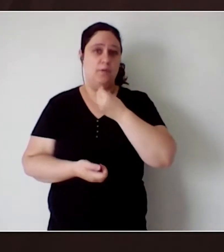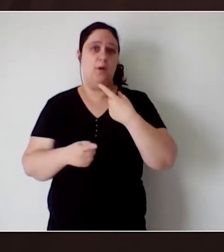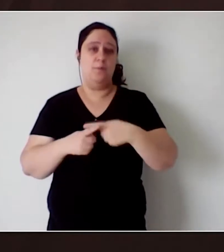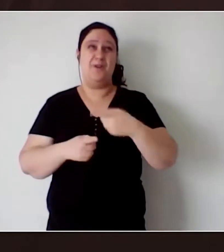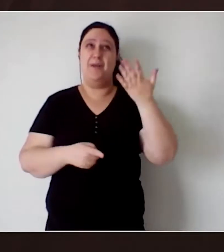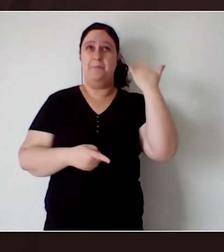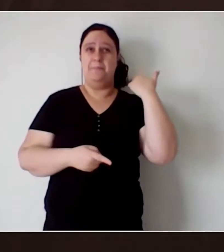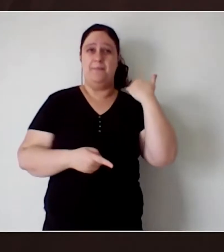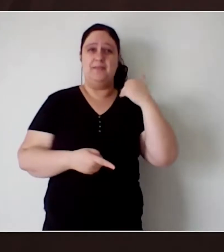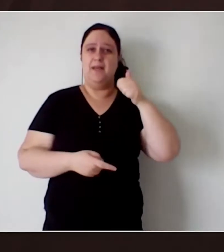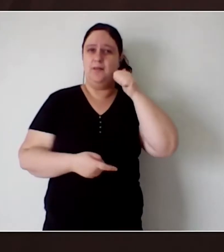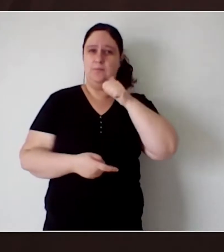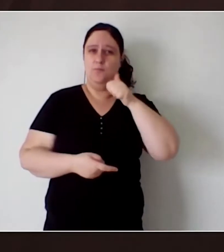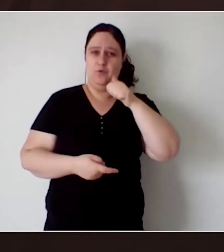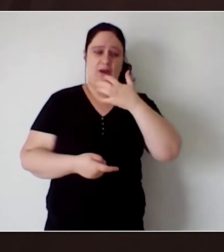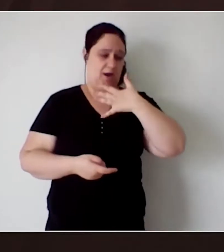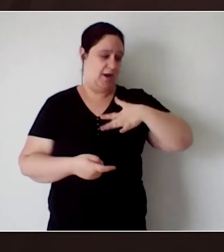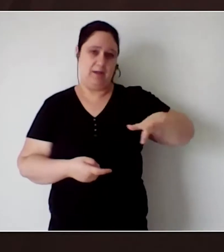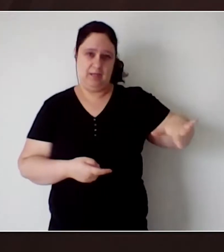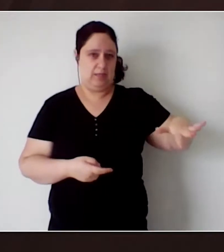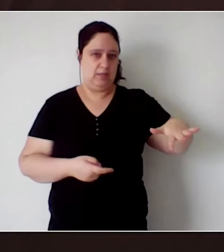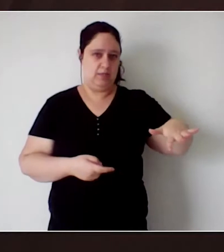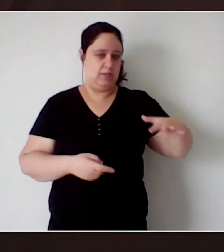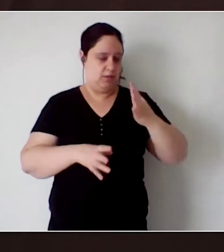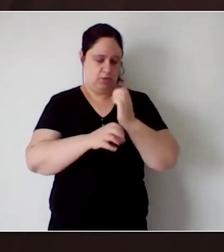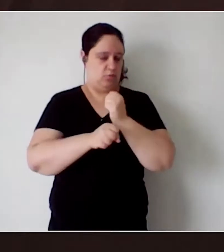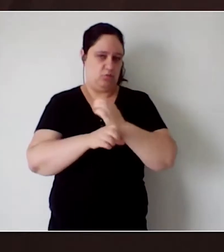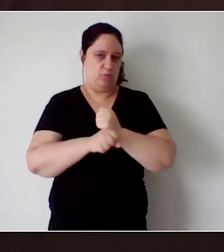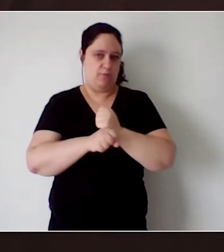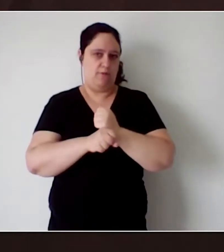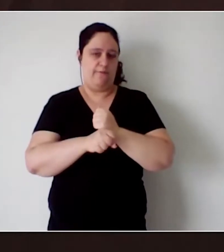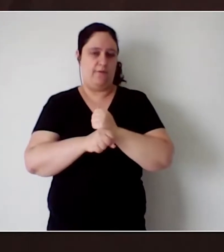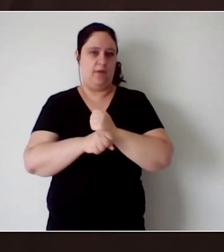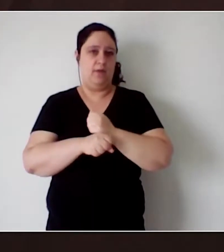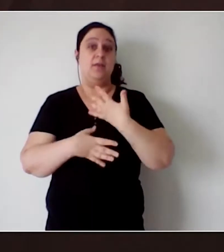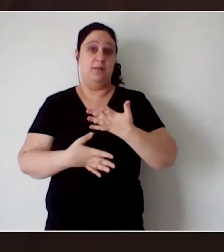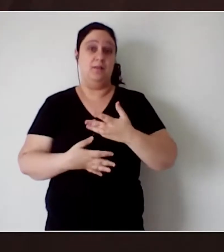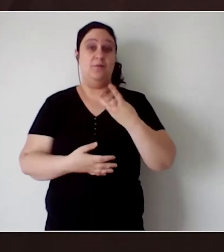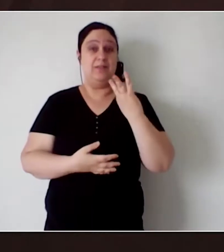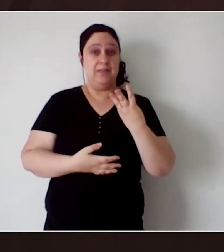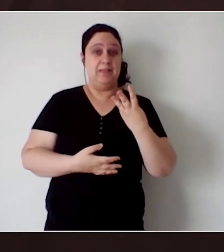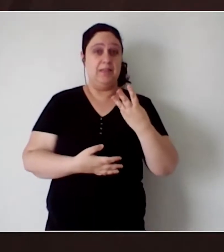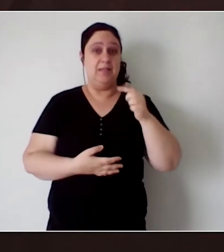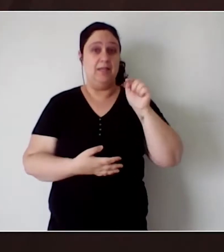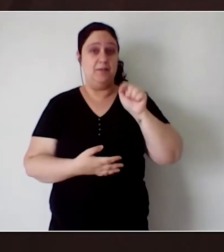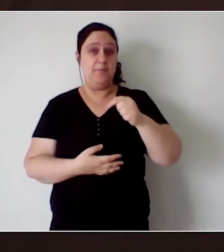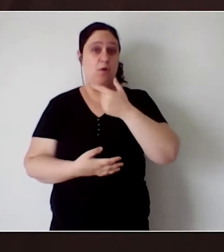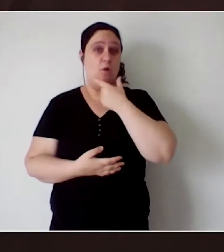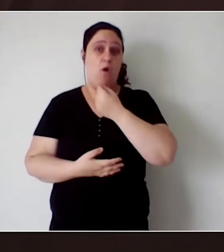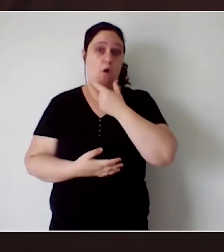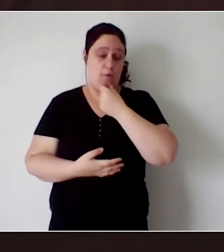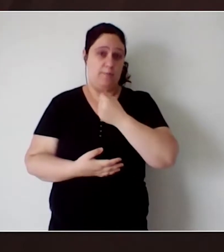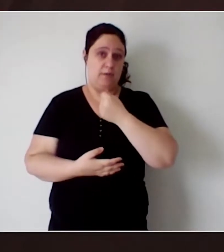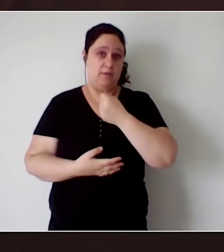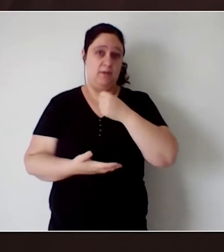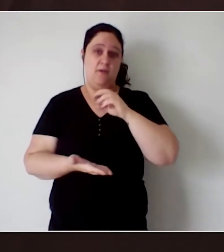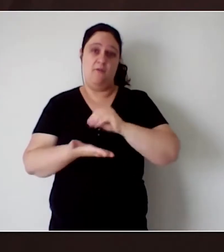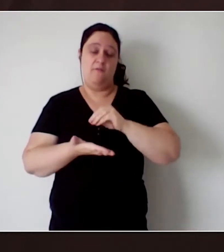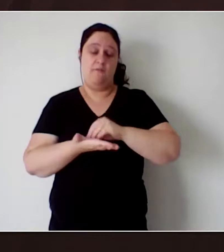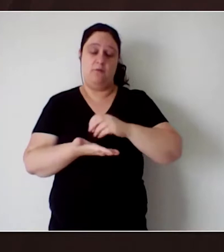Então 3.000 homens, imagina, tem mais, né? As mulheres, 3.000 homens foram batizados, né?